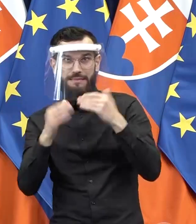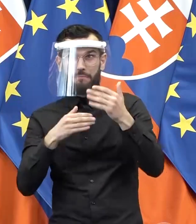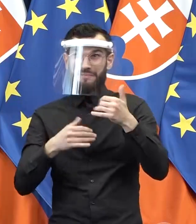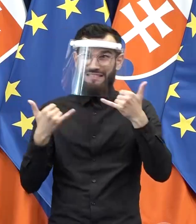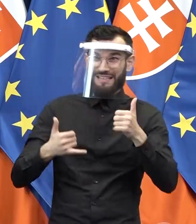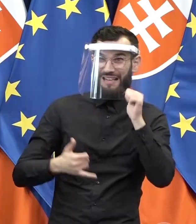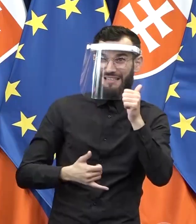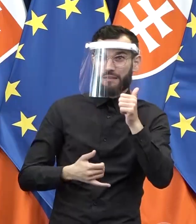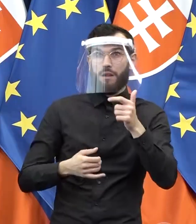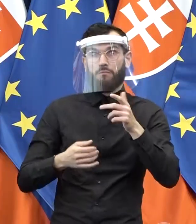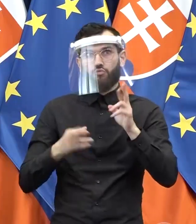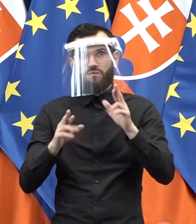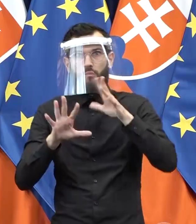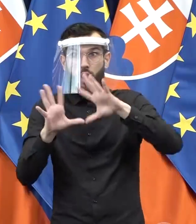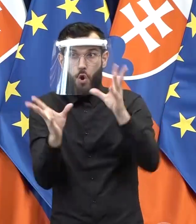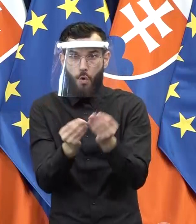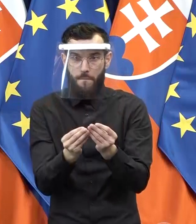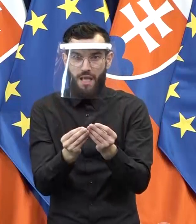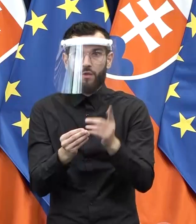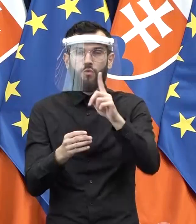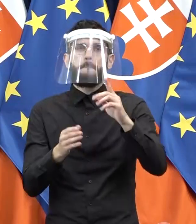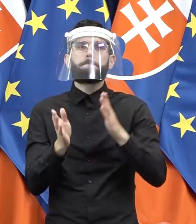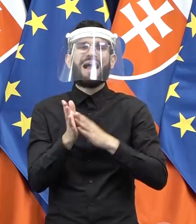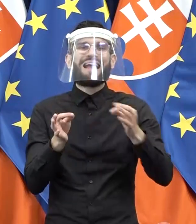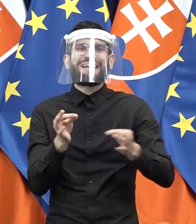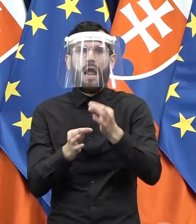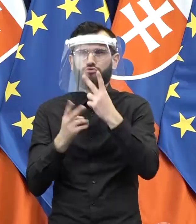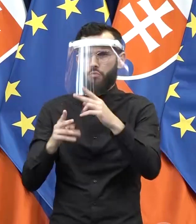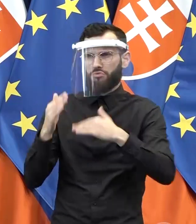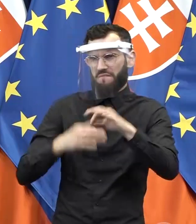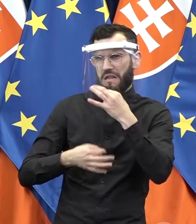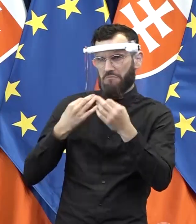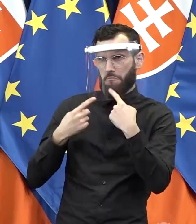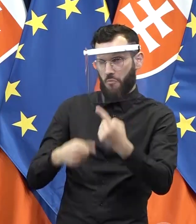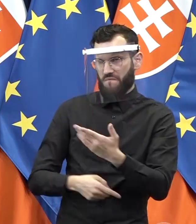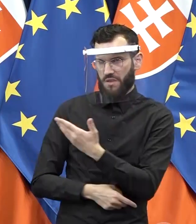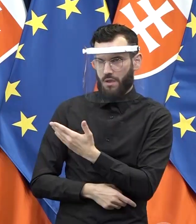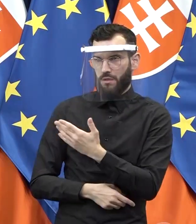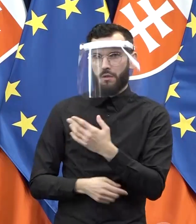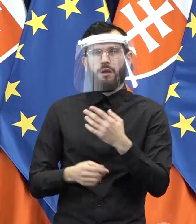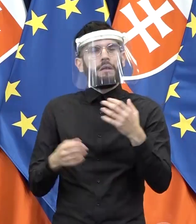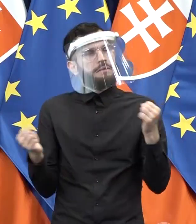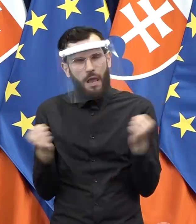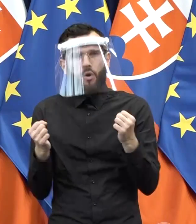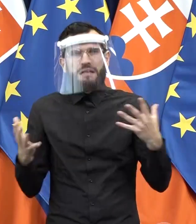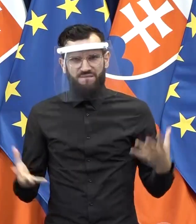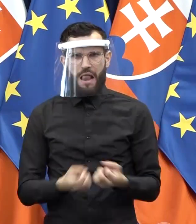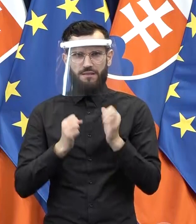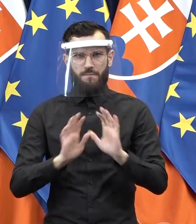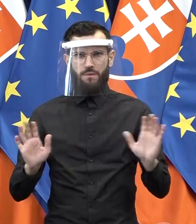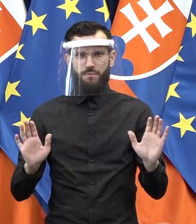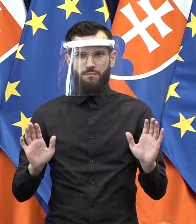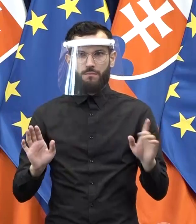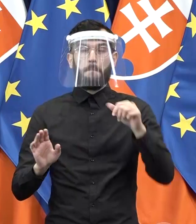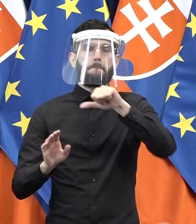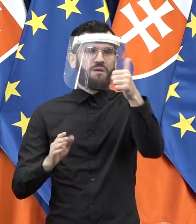zajtra môže byť kompletný, prípadne ak Marek Krajči cíti potrebu, môže k tomu povedať viac. Nebojte sa, zvládneme to. Našou prioritnou